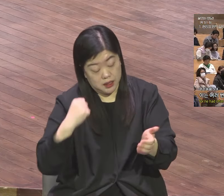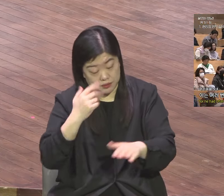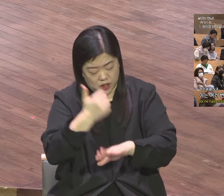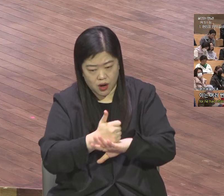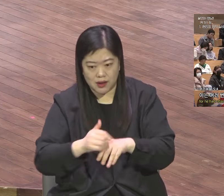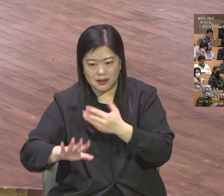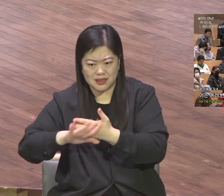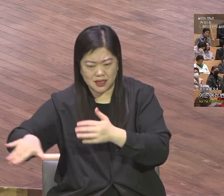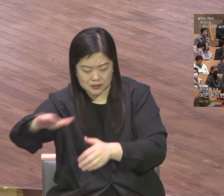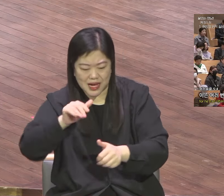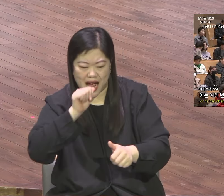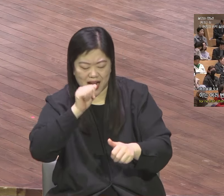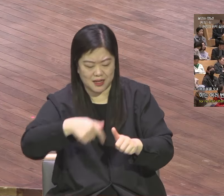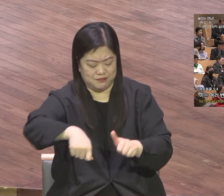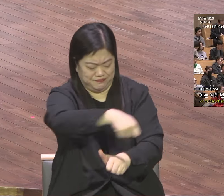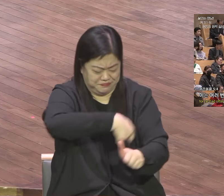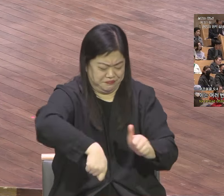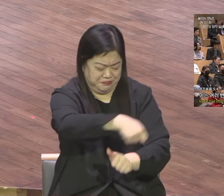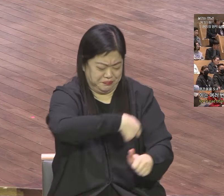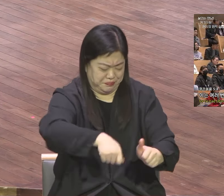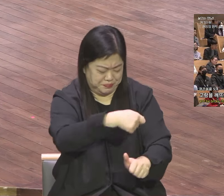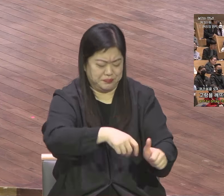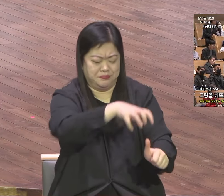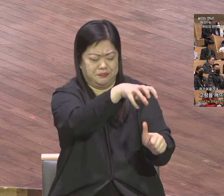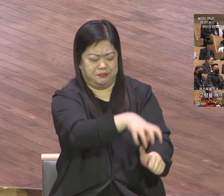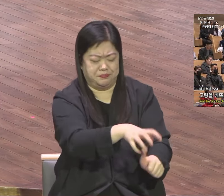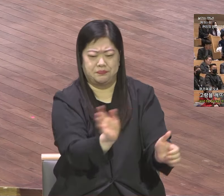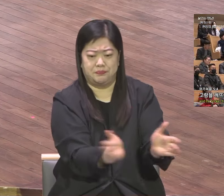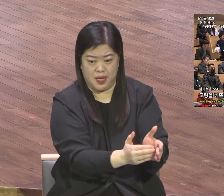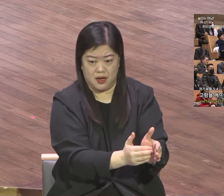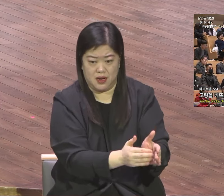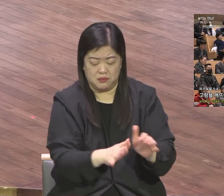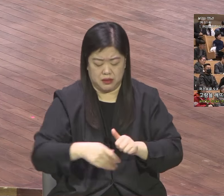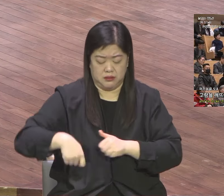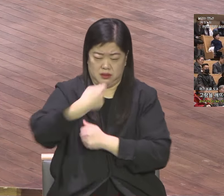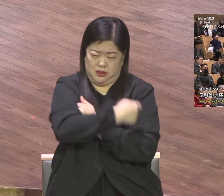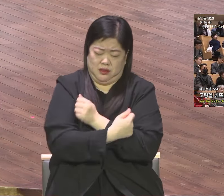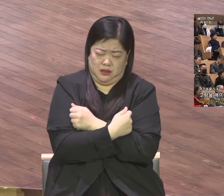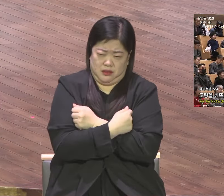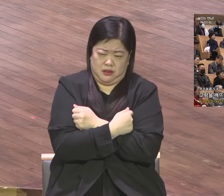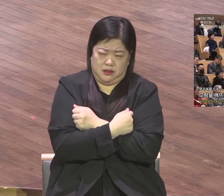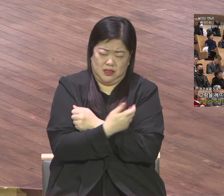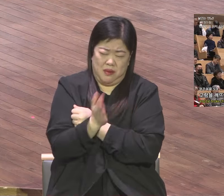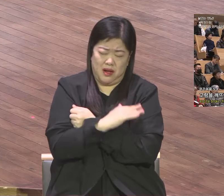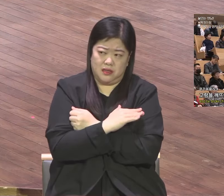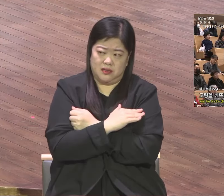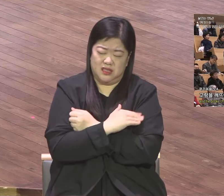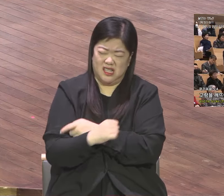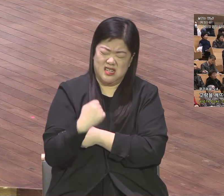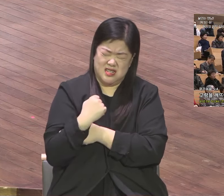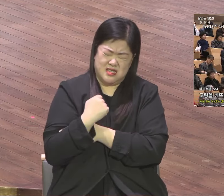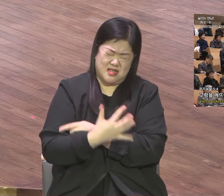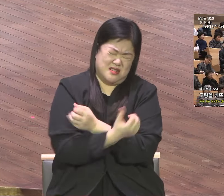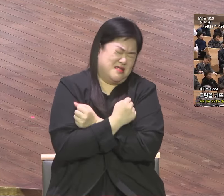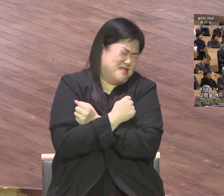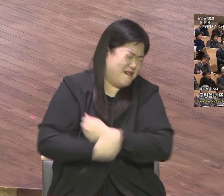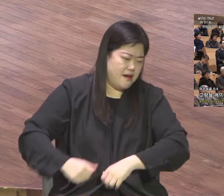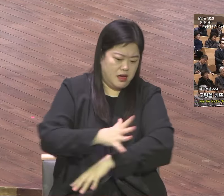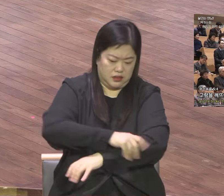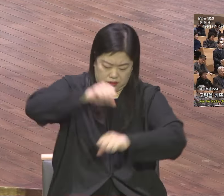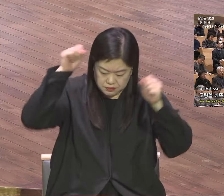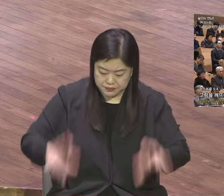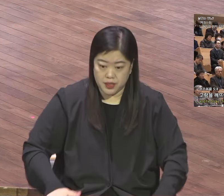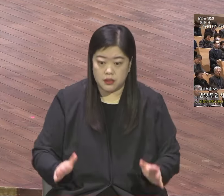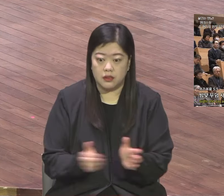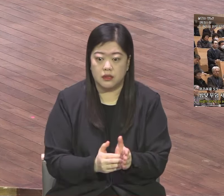고랑과 쇠사슬에 메었어도 쇠사슬을 끊고 고랑을 깨뜨려 밀어라. 그러하여 아무도 그를 제어할